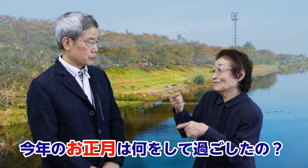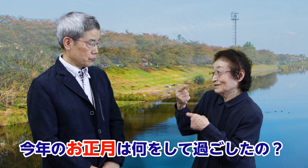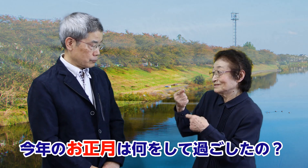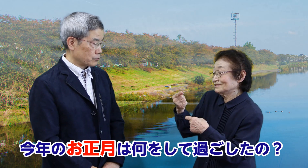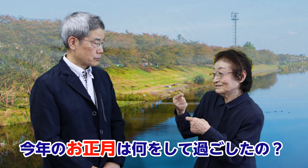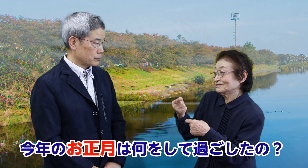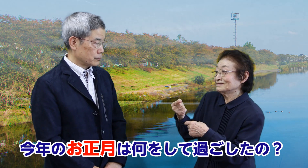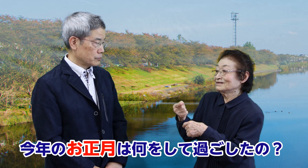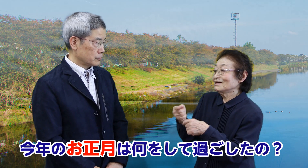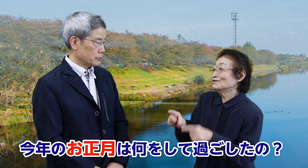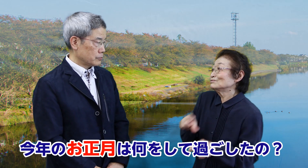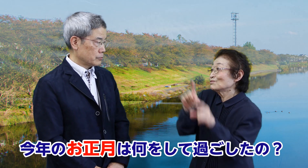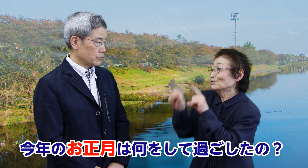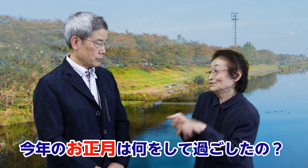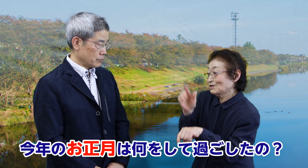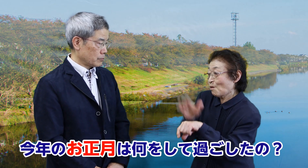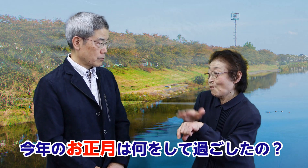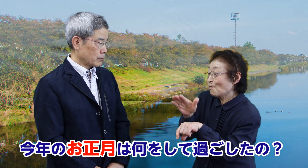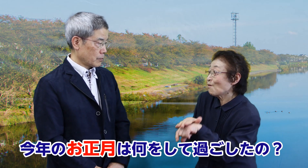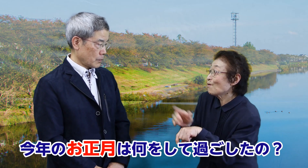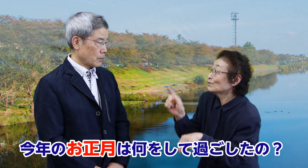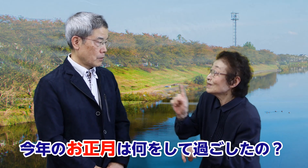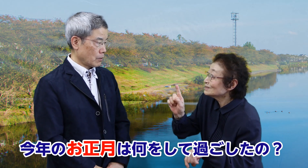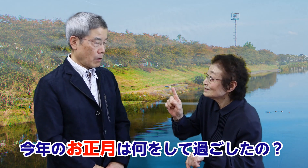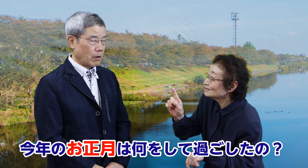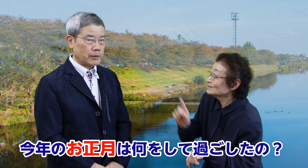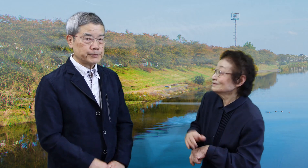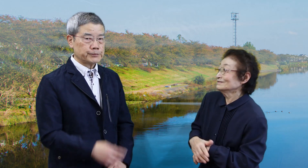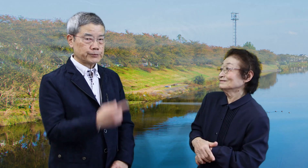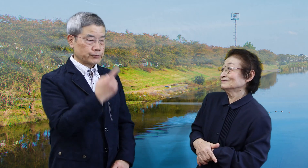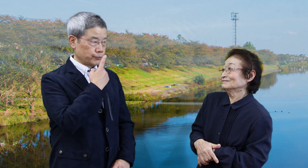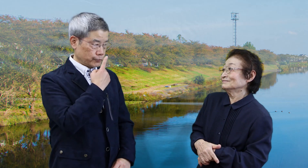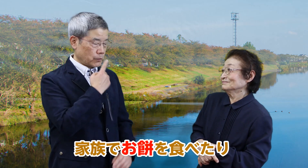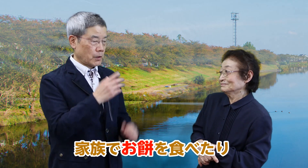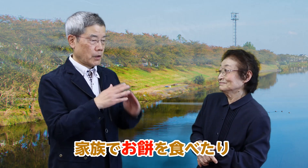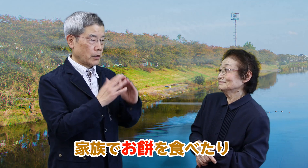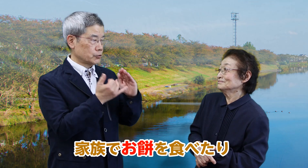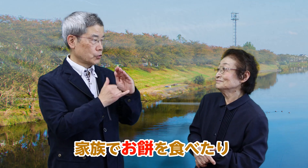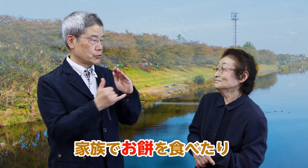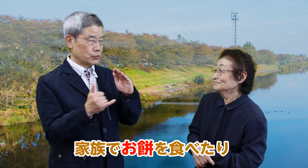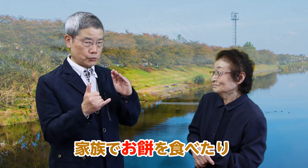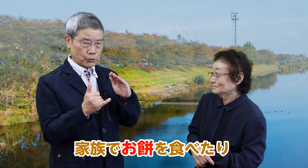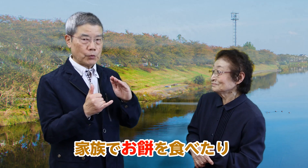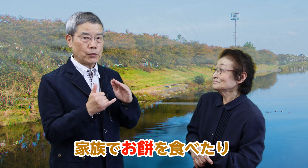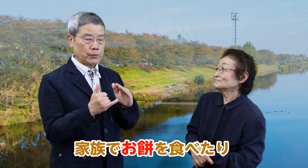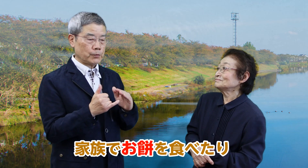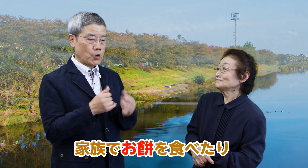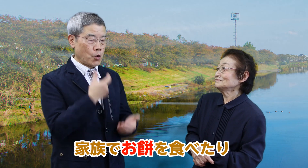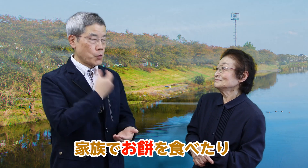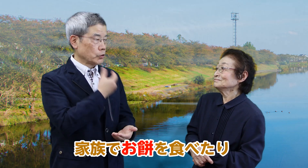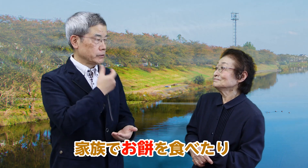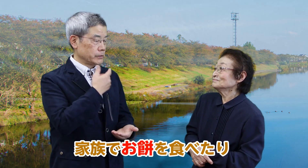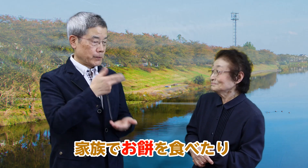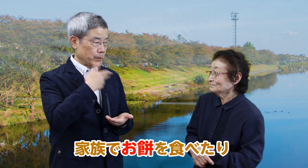今年のお正月は何をして過ごしたの？ 家族でお餅を食べた